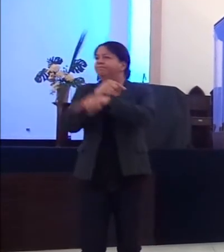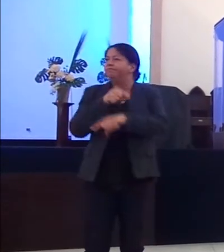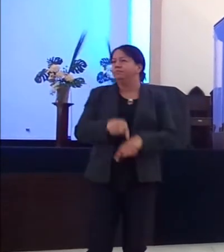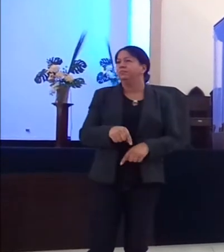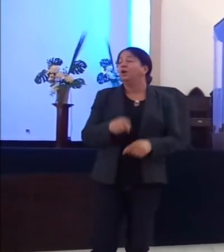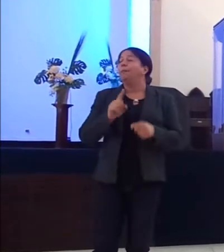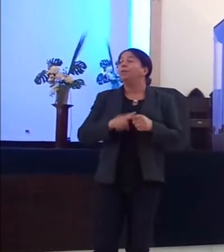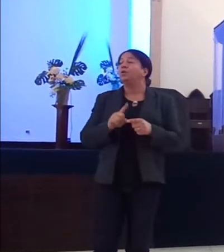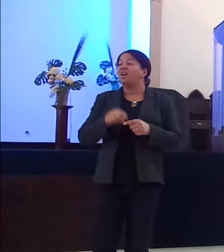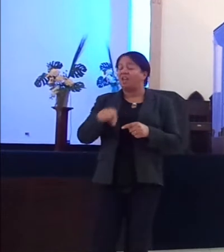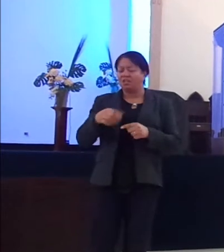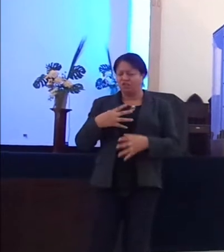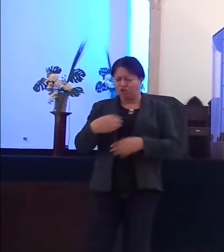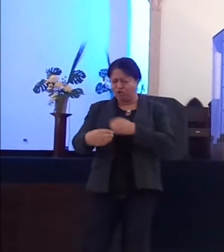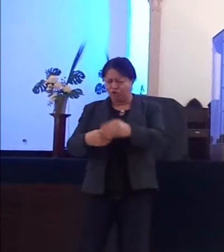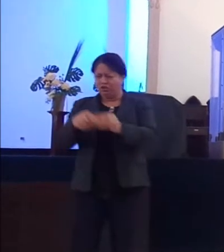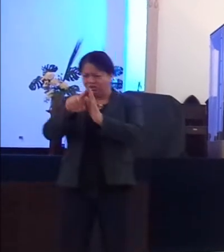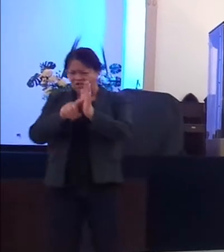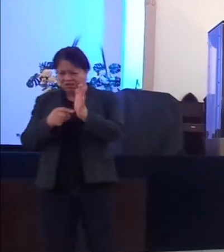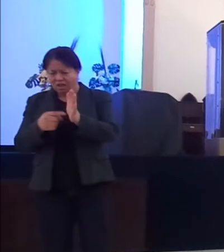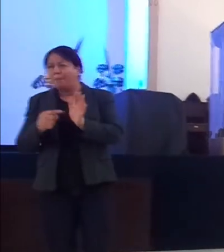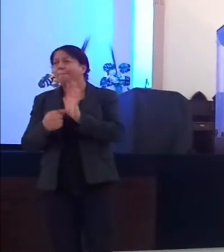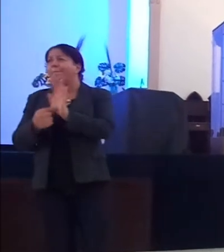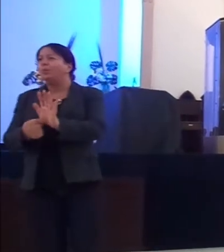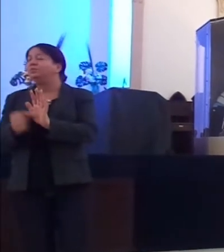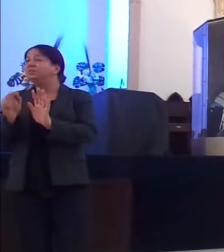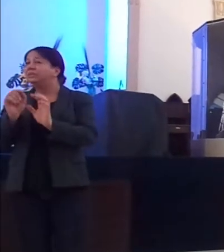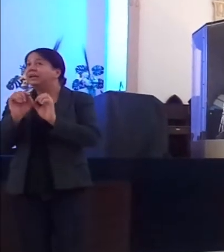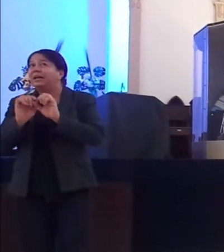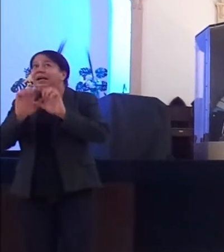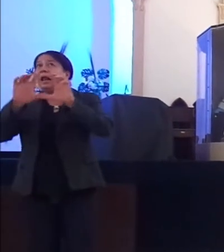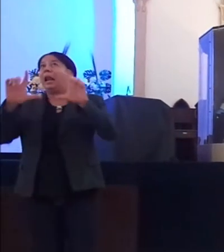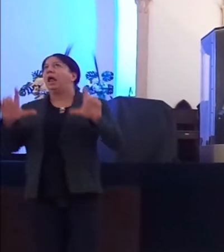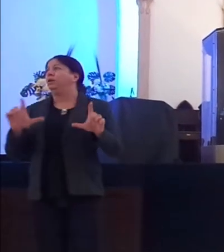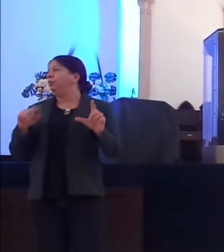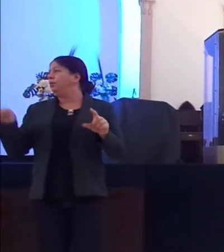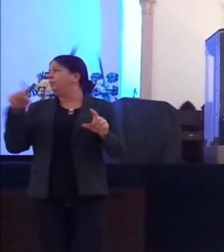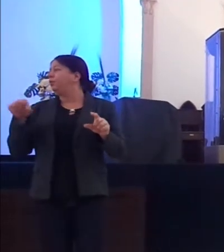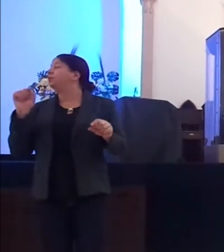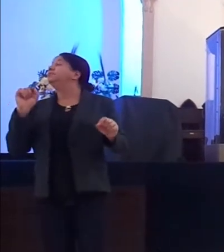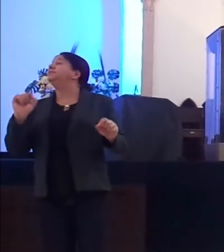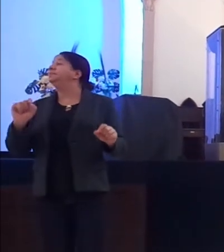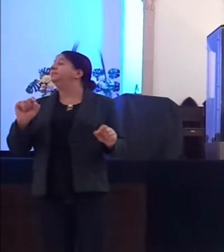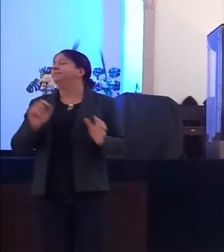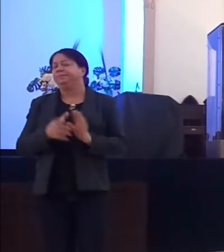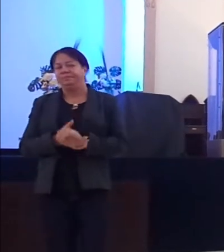Porque essa genealogia, ela diz para nós com muita clareza que